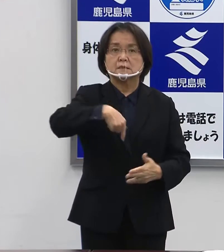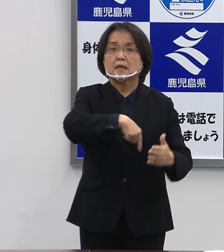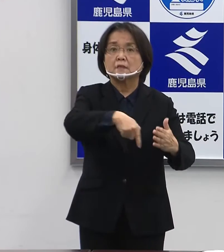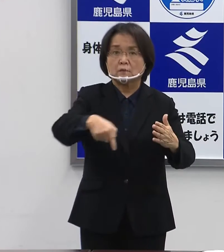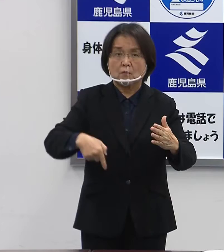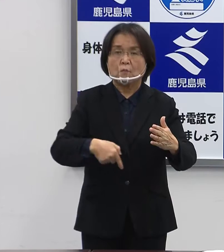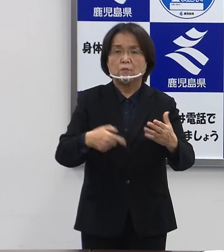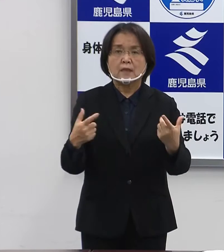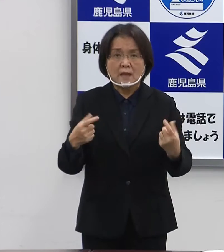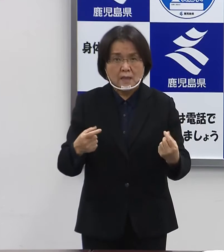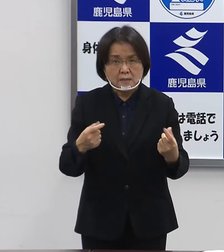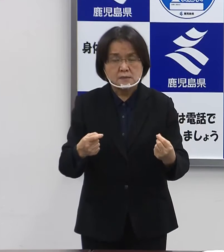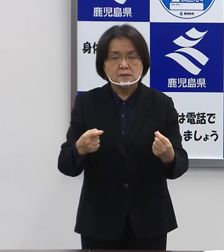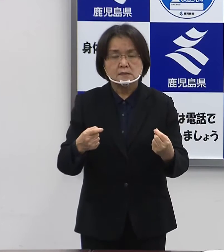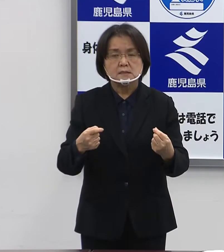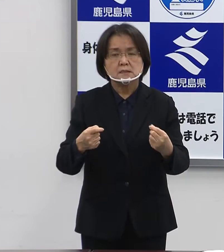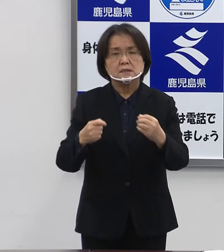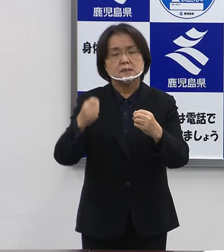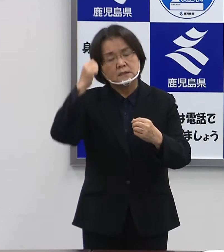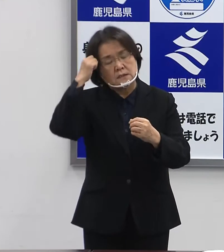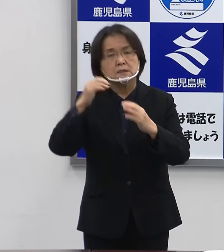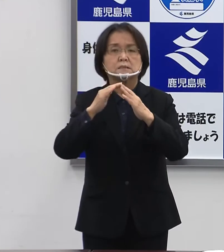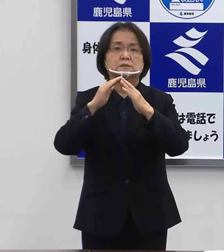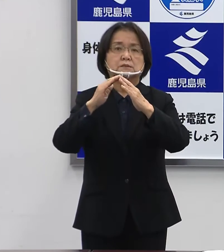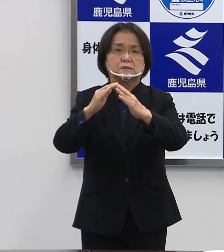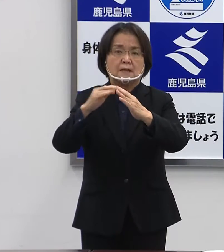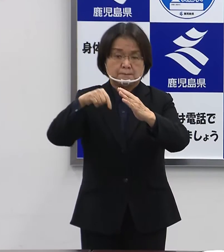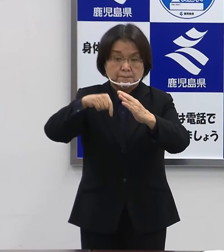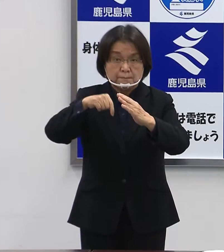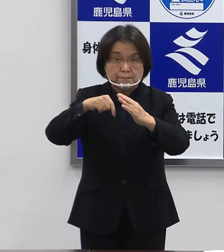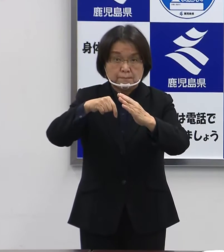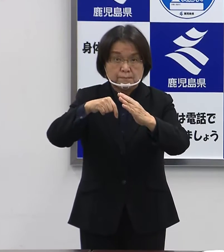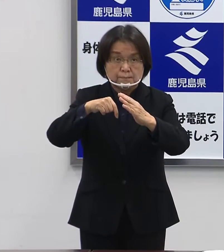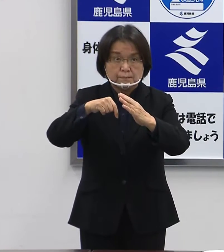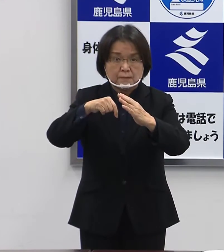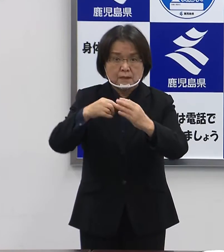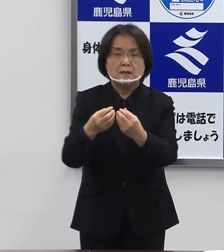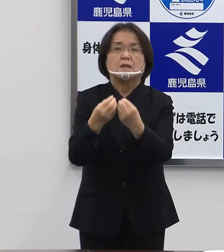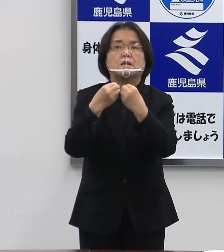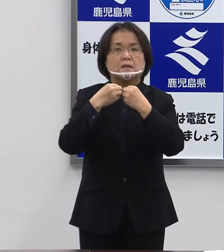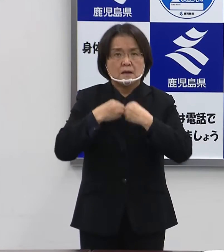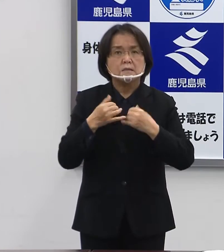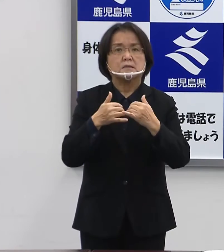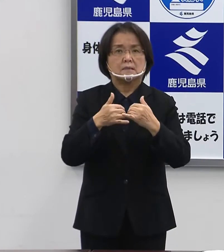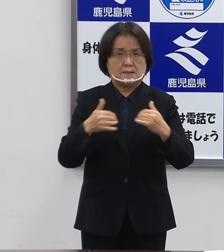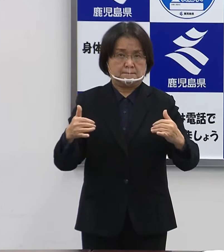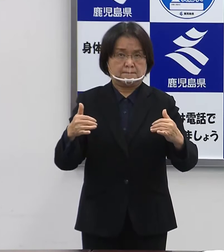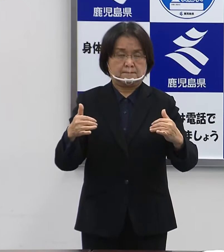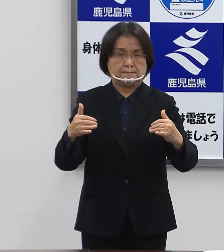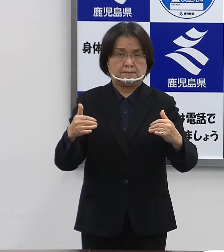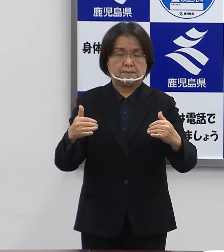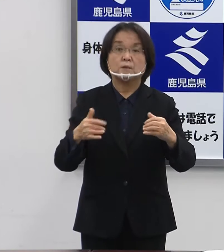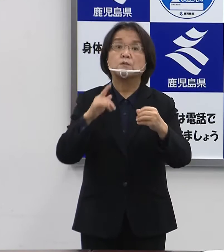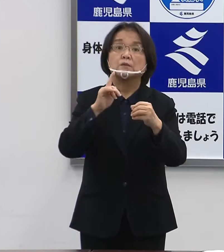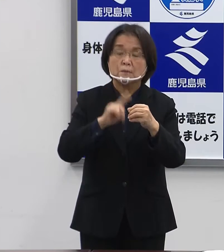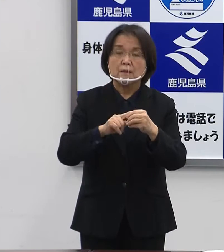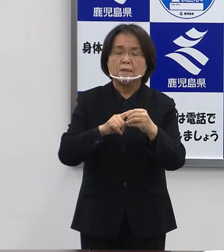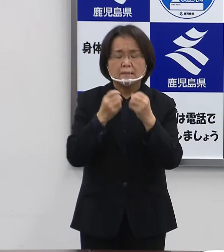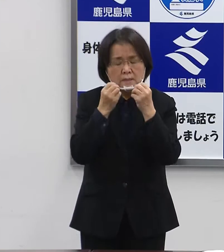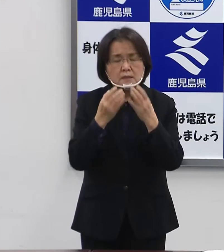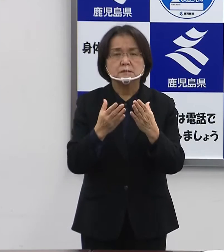の宿舎に関連する感染者ですこのため新た